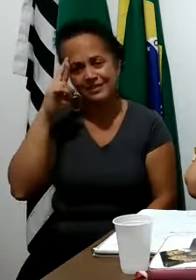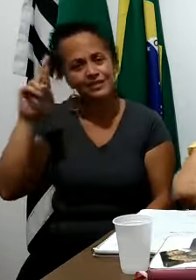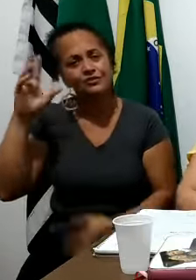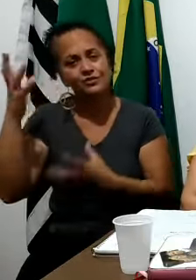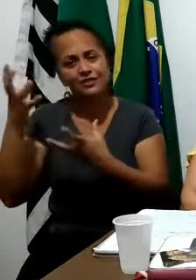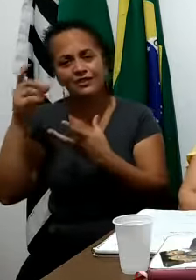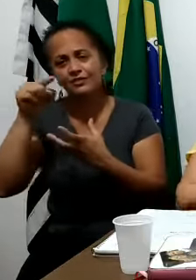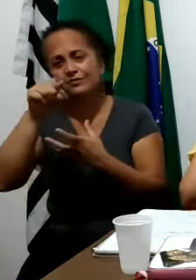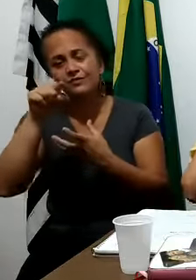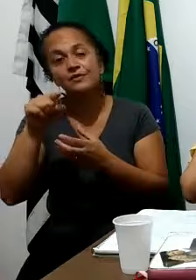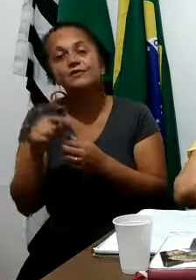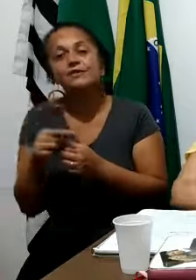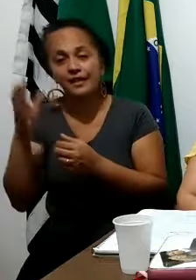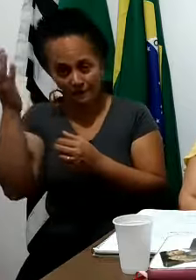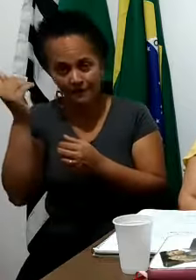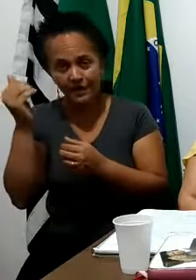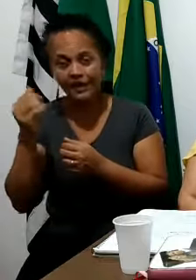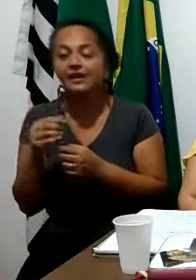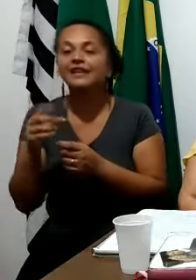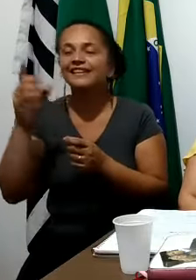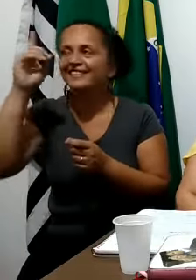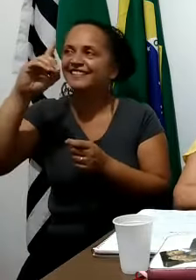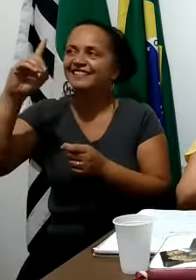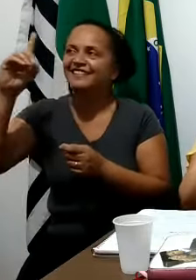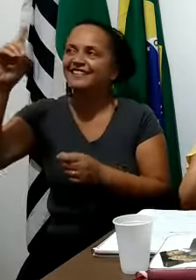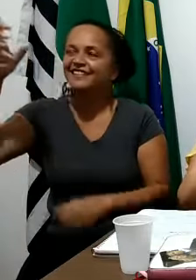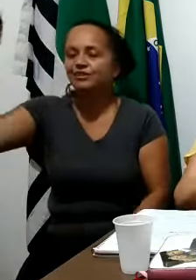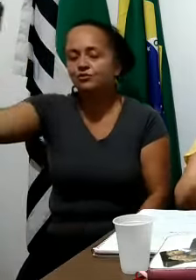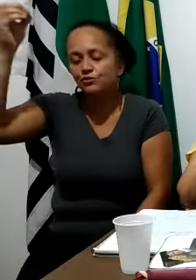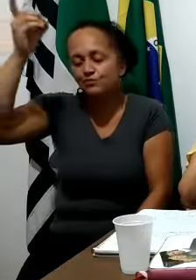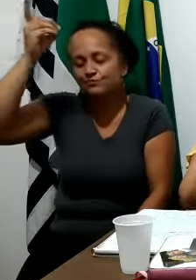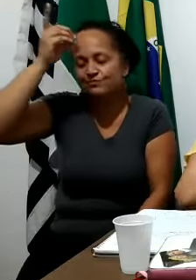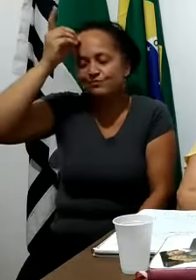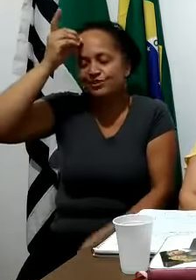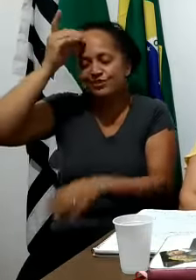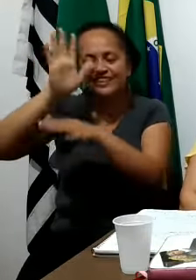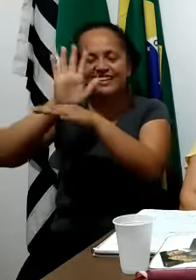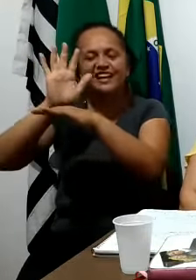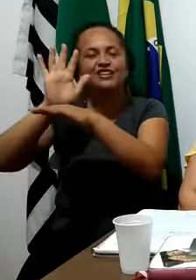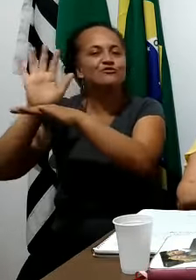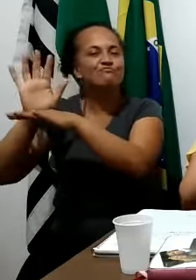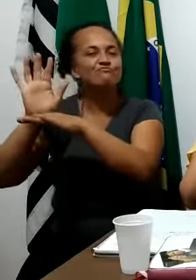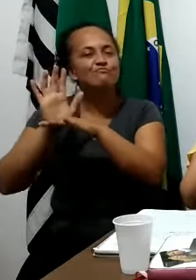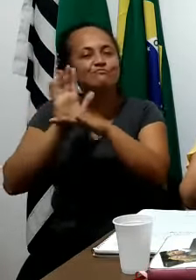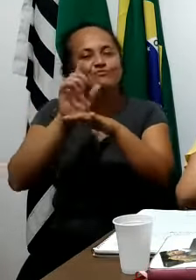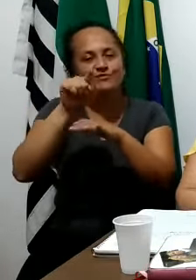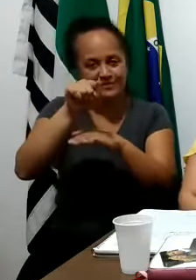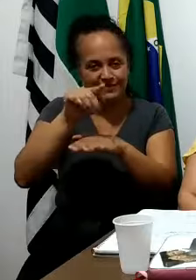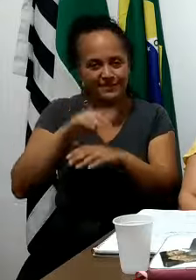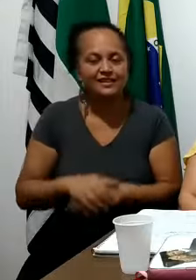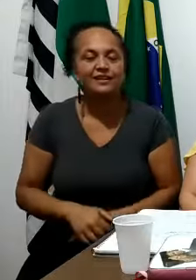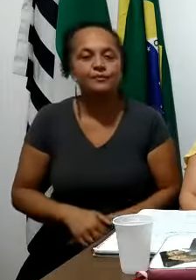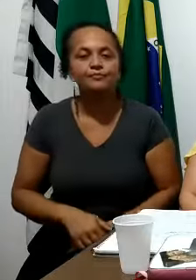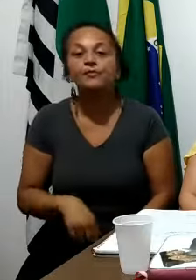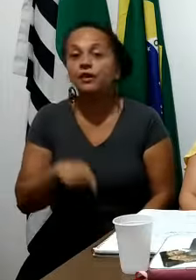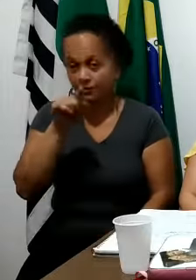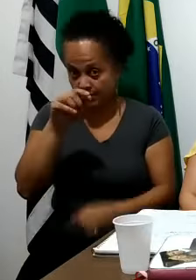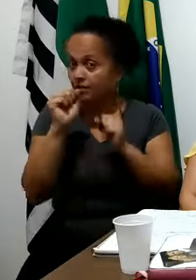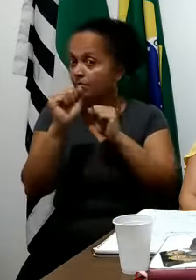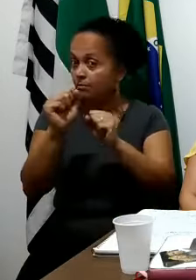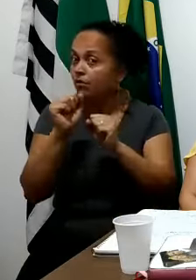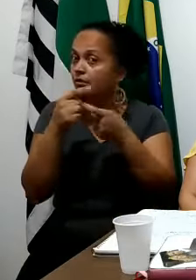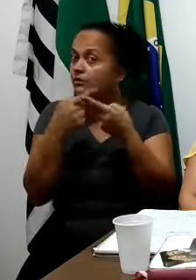Ele prepara você, é Ele que prepara você. Não acha que você não pode, você pode sim. Só se dá as condições